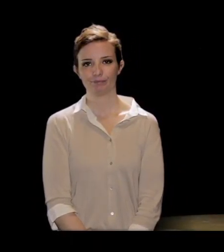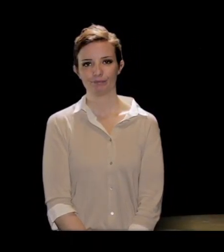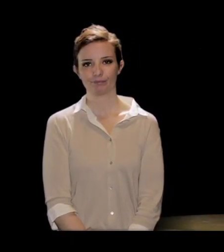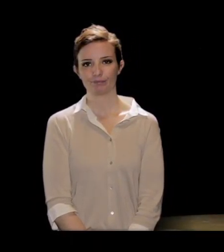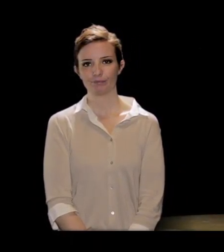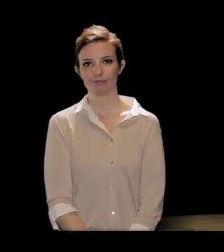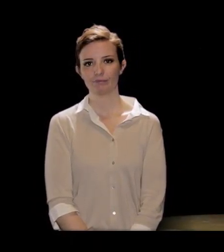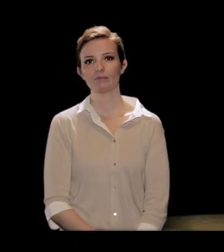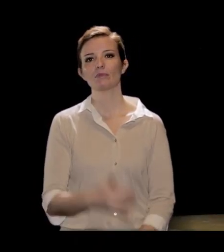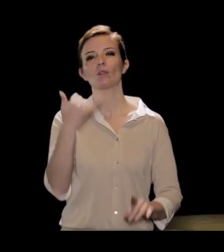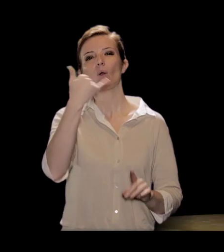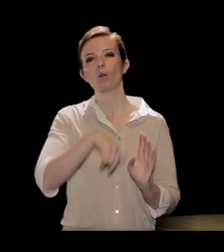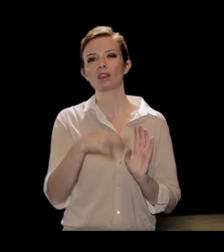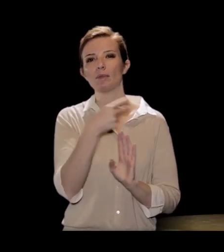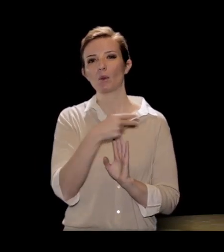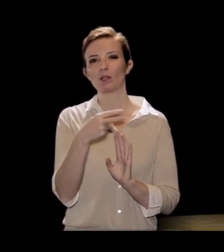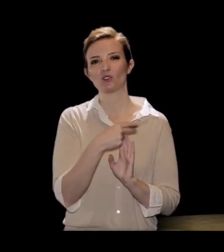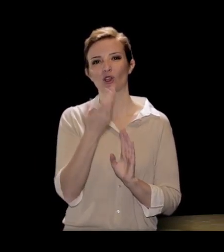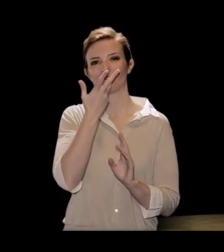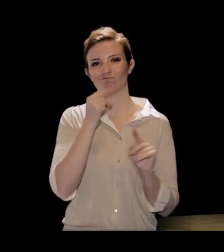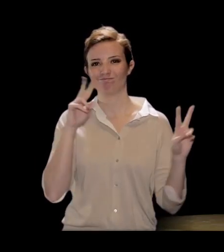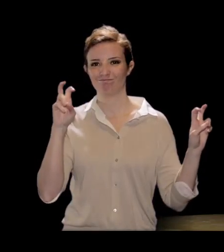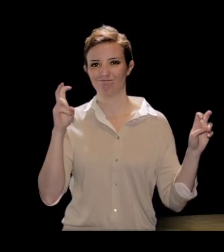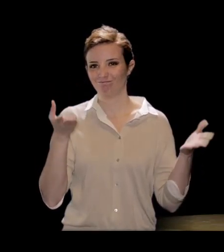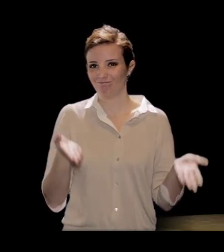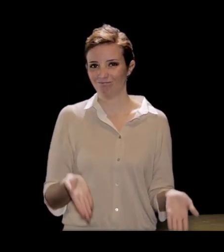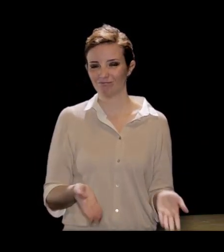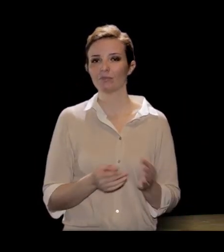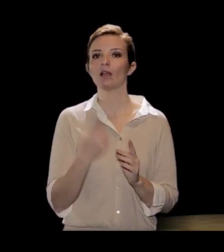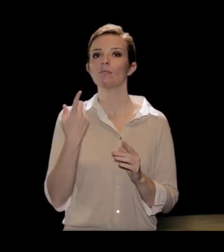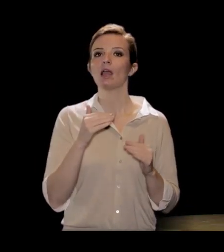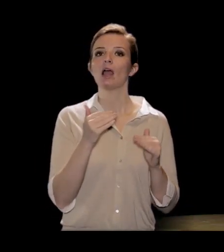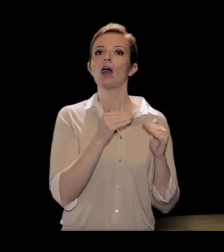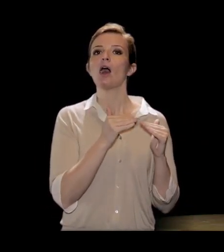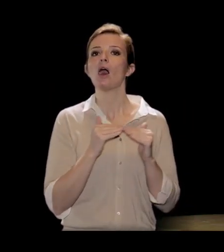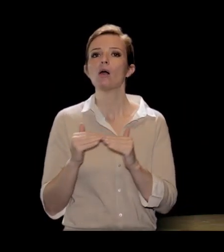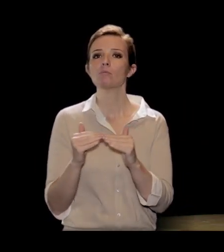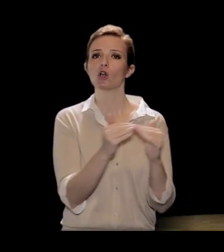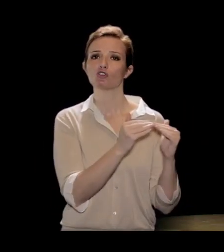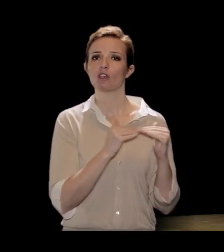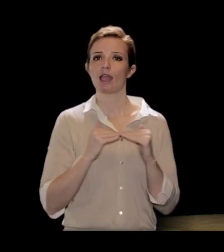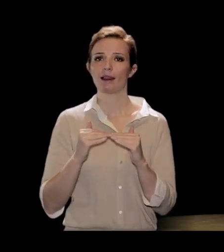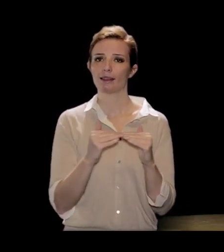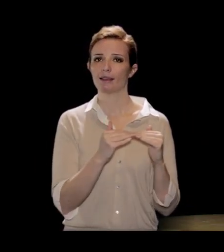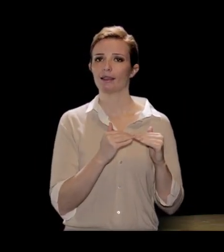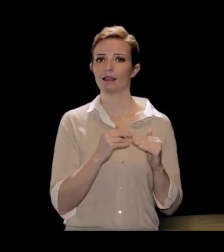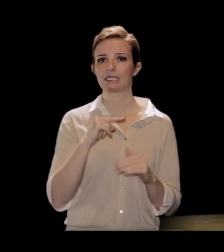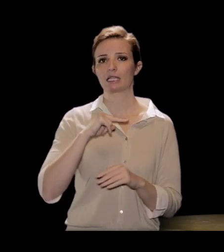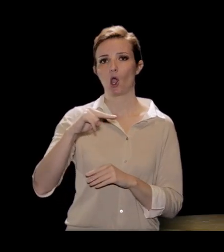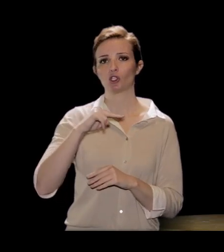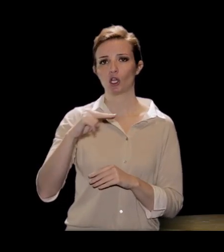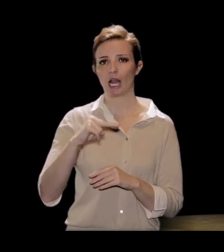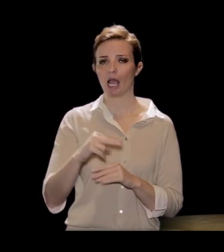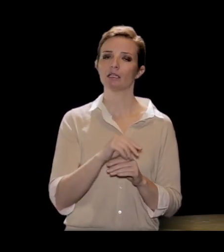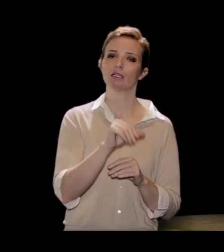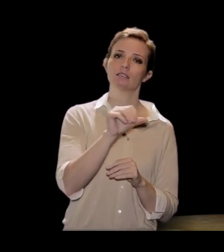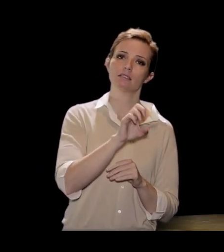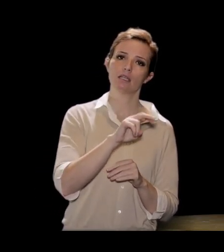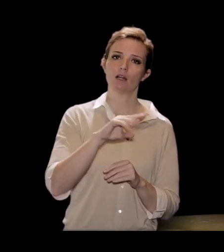Le ultime equazioni che vogliamo trattare sono quelle omogenee di secondo grado, in seno e coseno sono del tipo